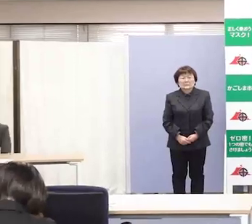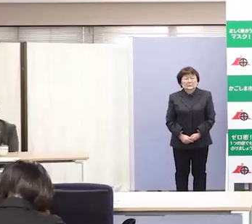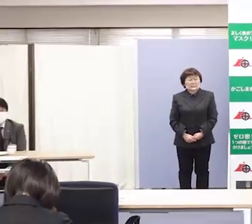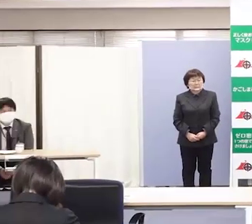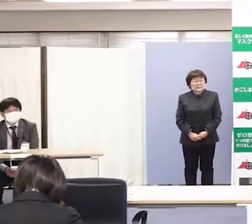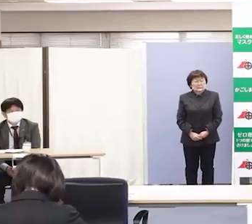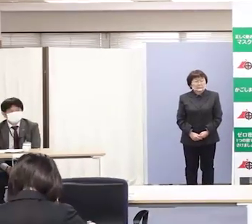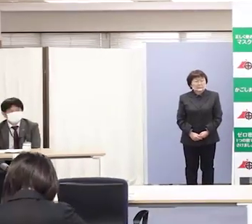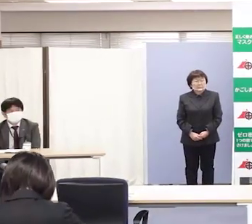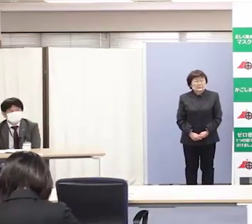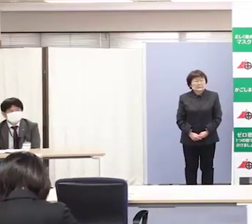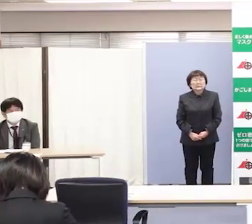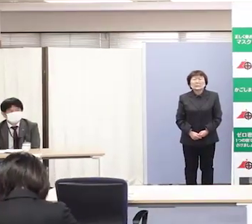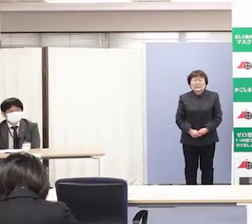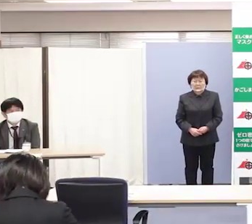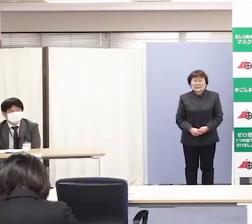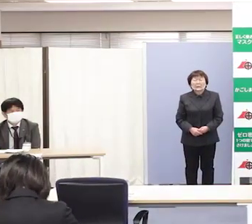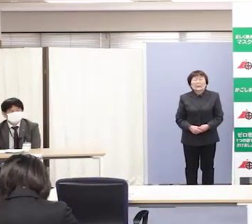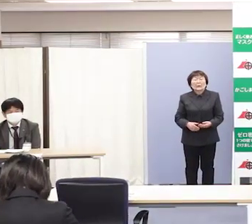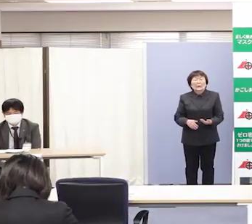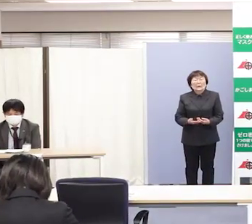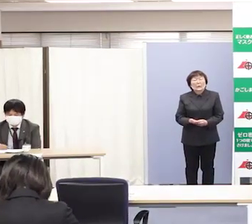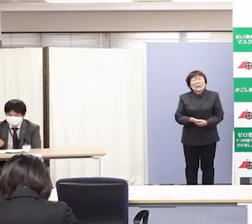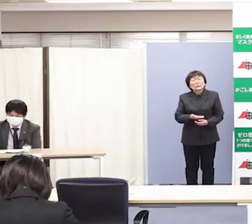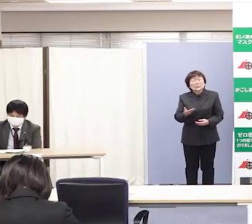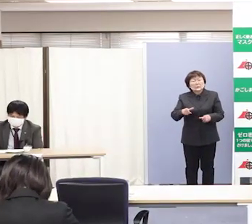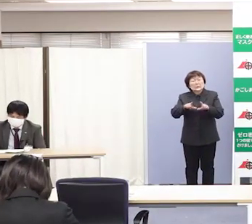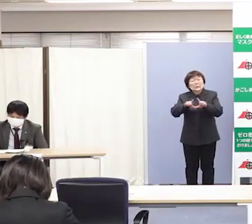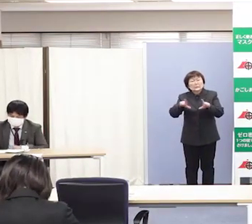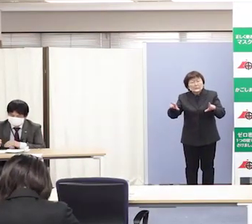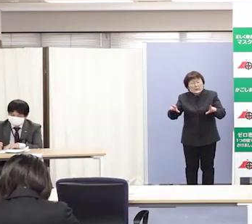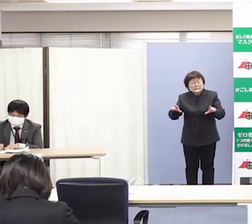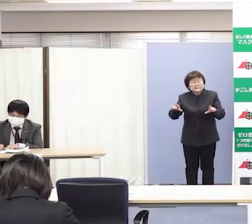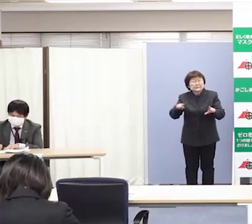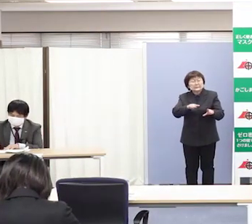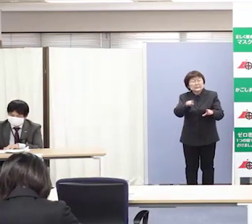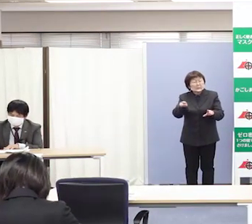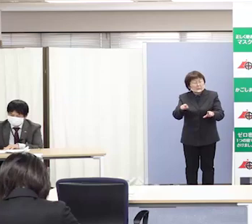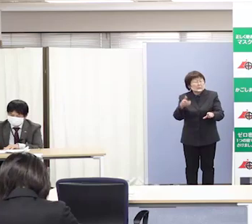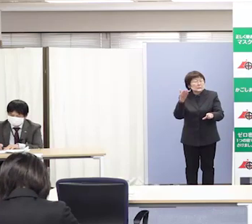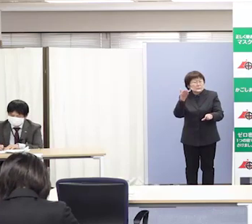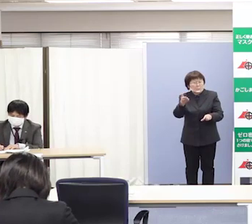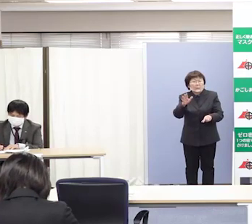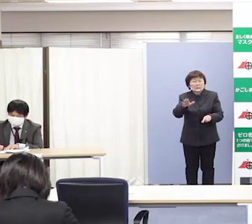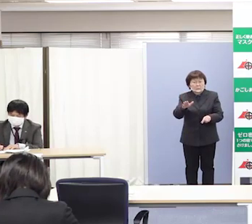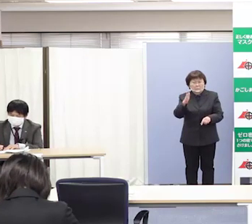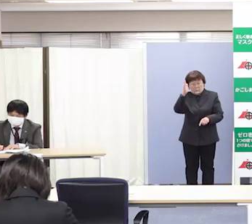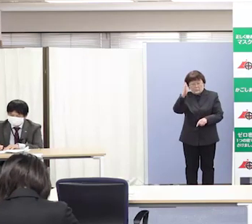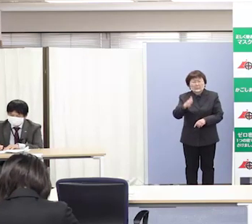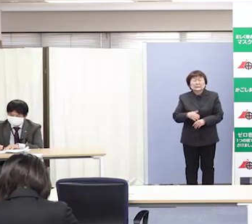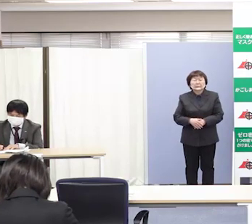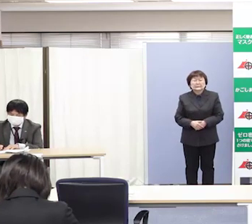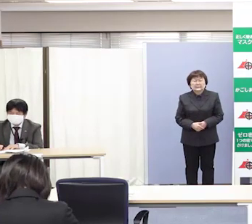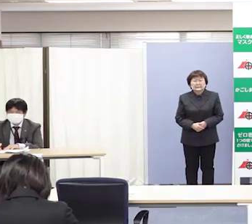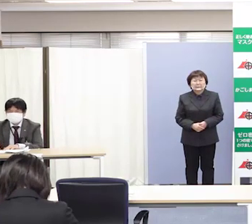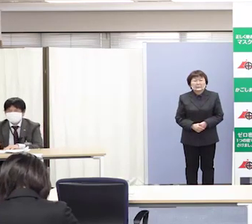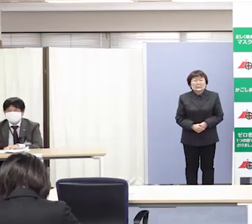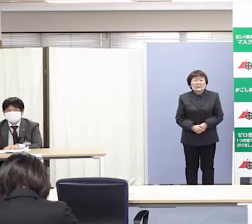はい、それでは他になければ次に市政一般その他の事項に関して質問がありましたらお願いします。